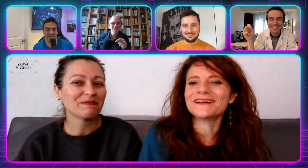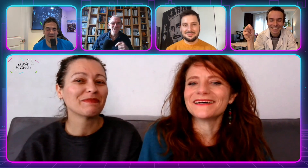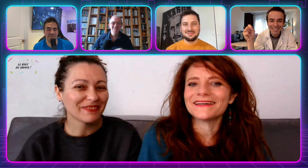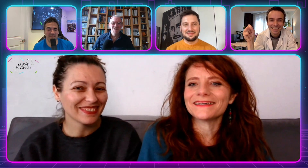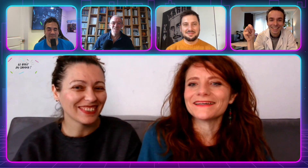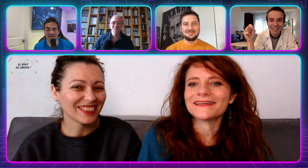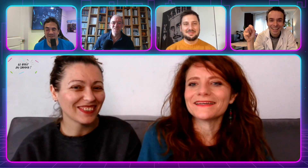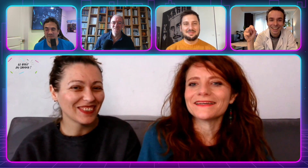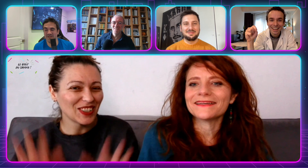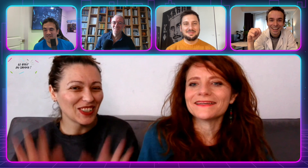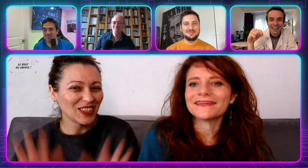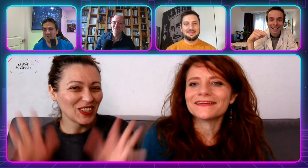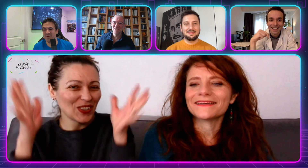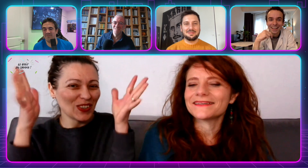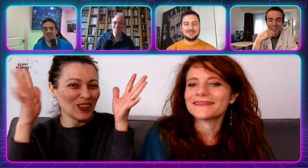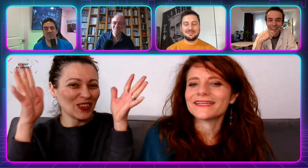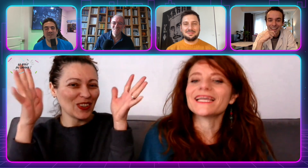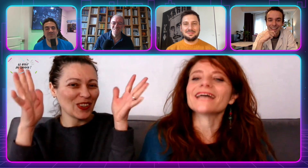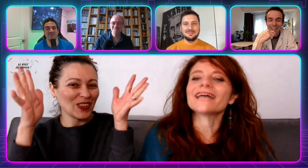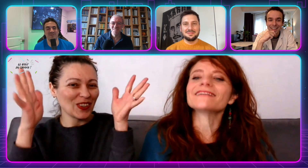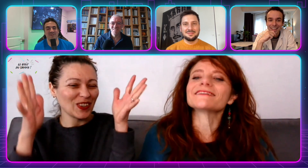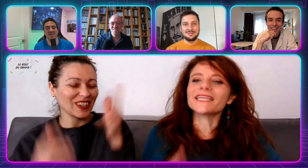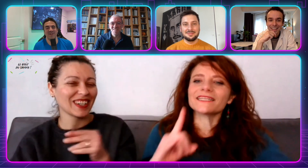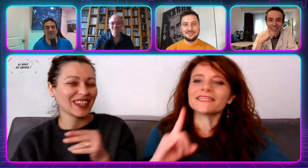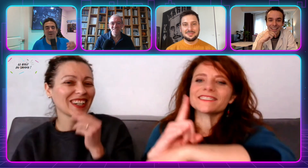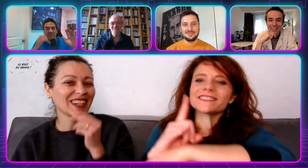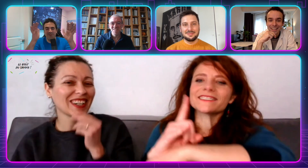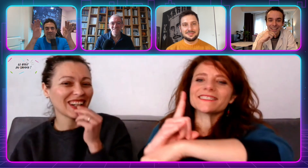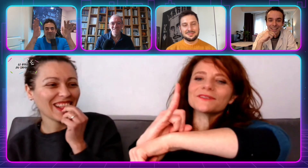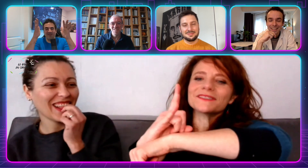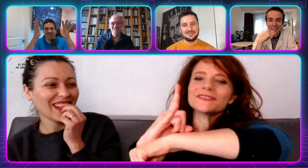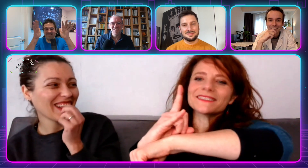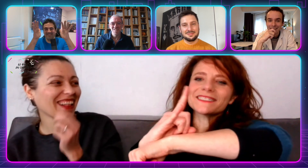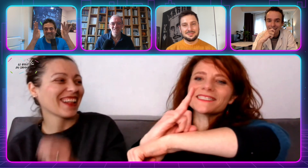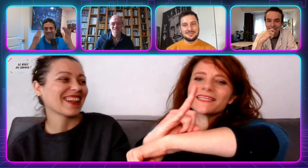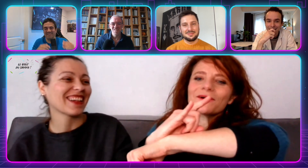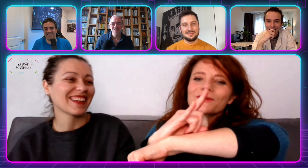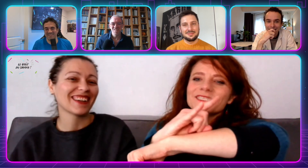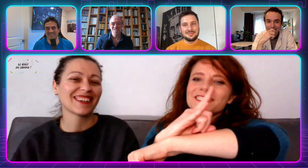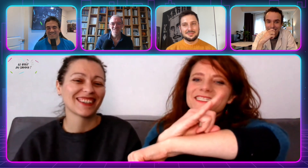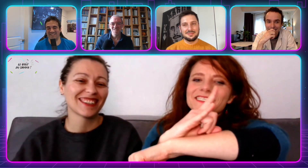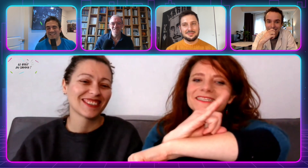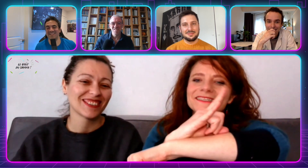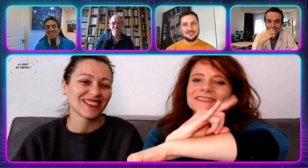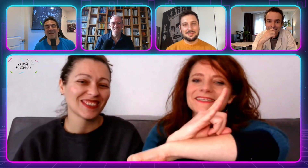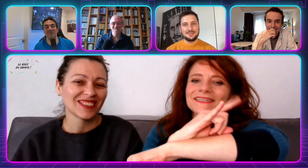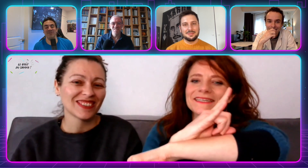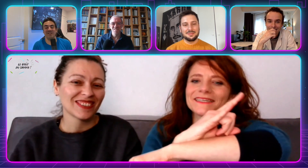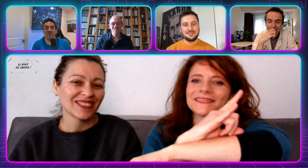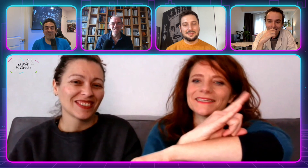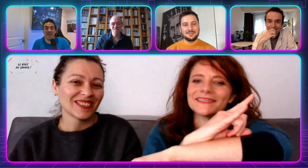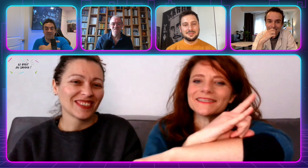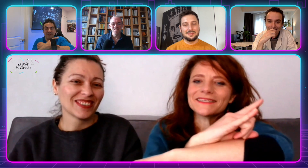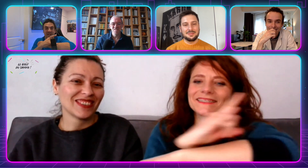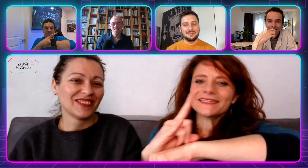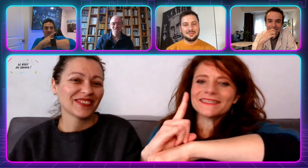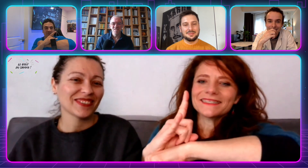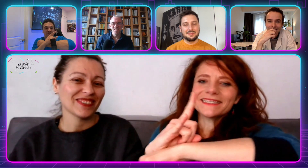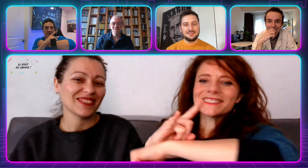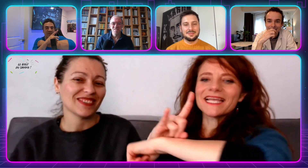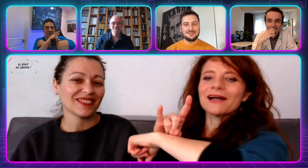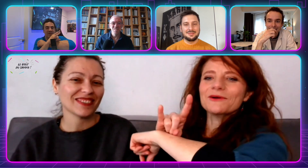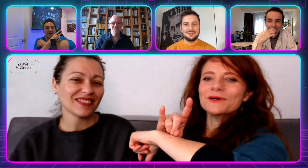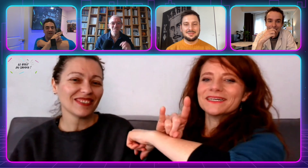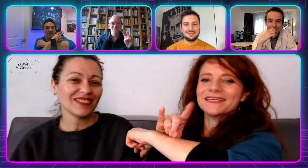Exactement. Pas mal, et ben merci beaucoup les Adrien, filles, on pourra tous... l'escargot. bravo à Dans vous. le Hein, signe. Ah, c'est l'escargot, il est trop génial ton escargot.